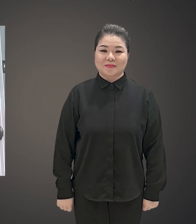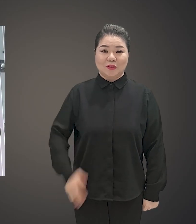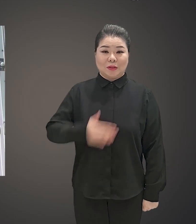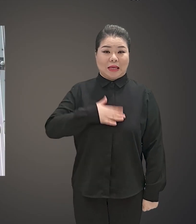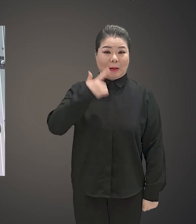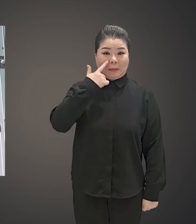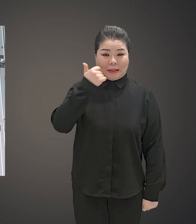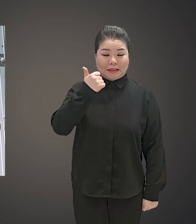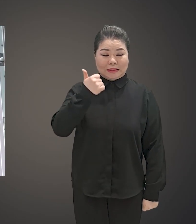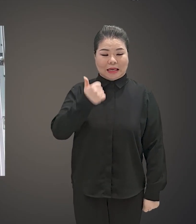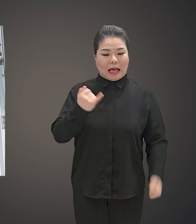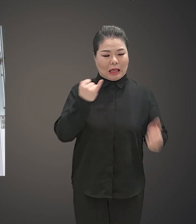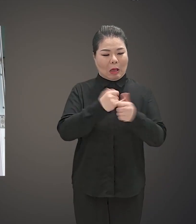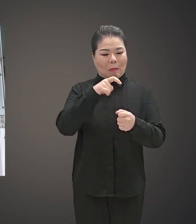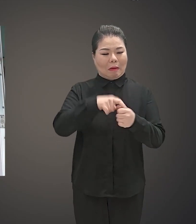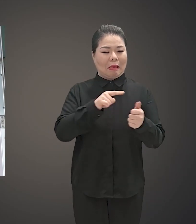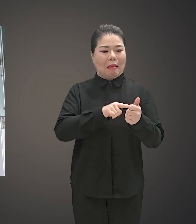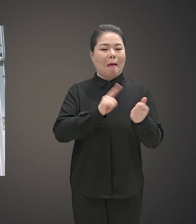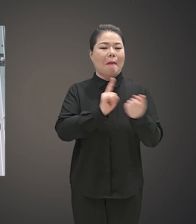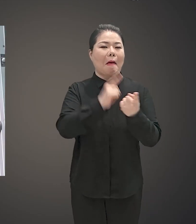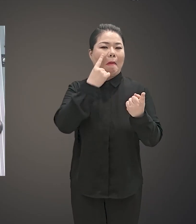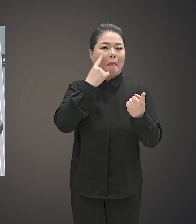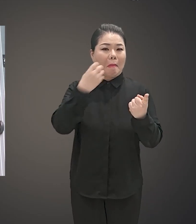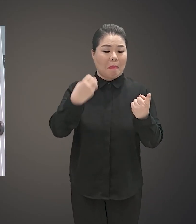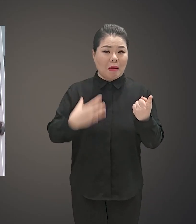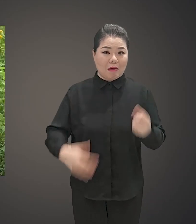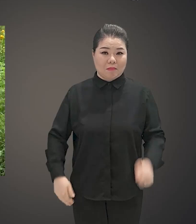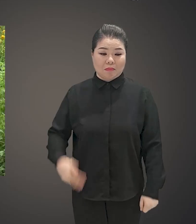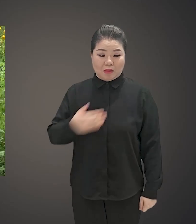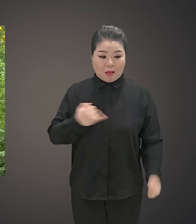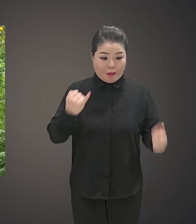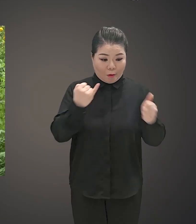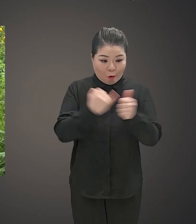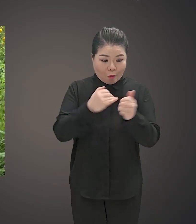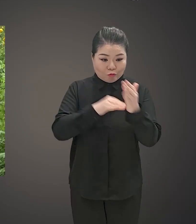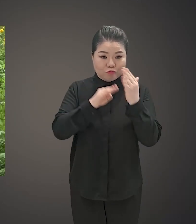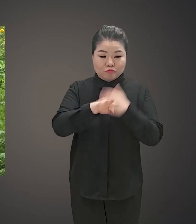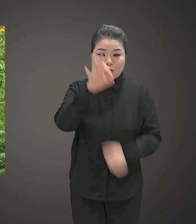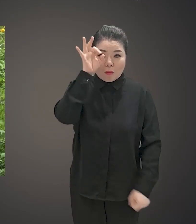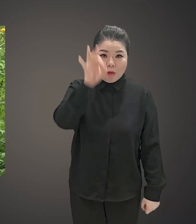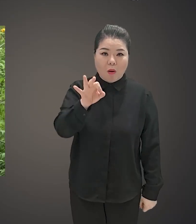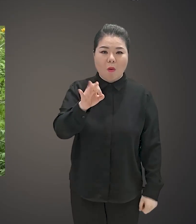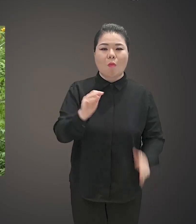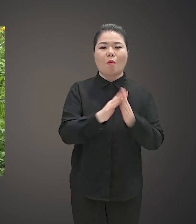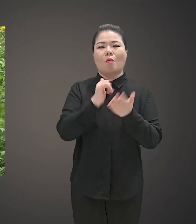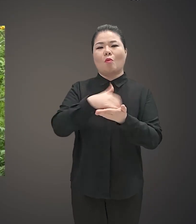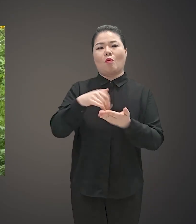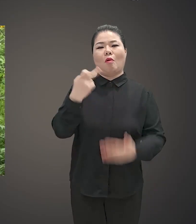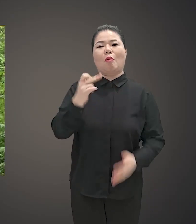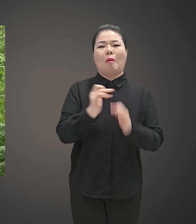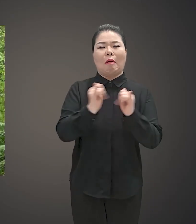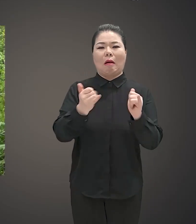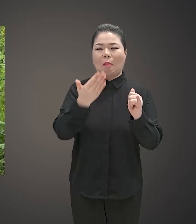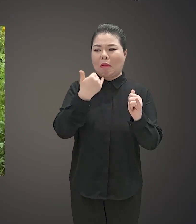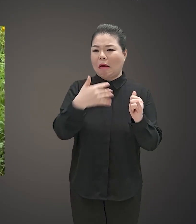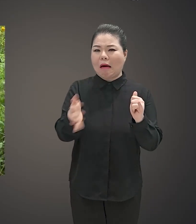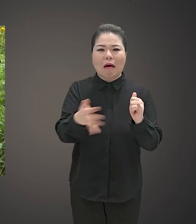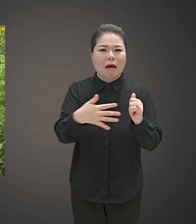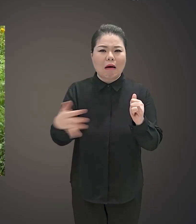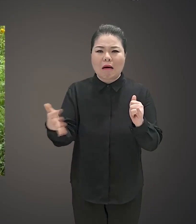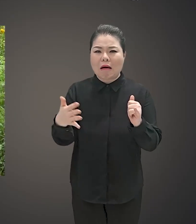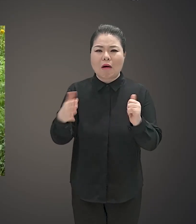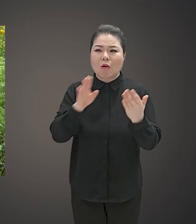우리 아버지가 선골 와가지고 내가 시집 오했기네. 식구는 12시 보고 먹을 아무것도 없고 그런데 사상 오고